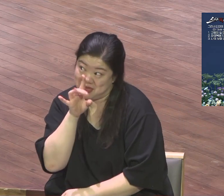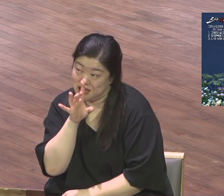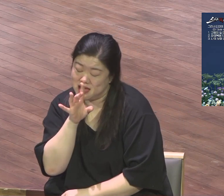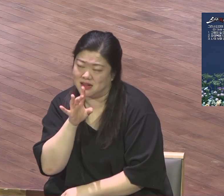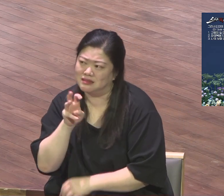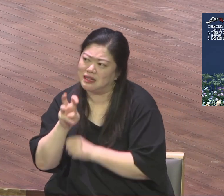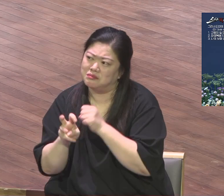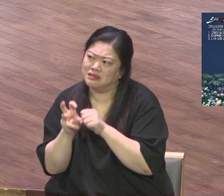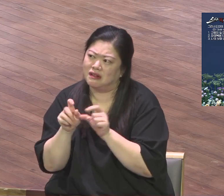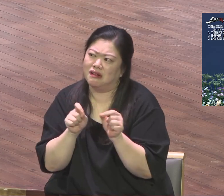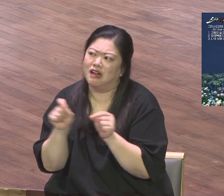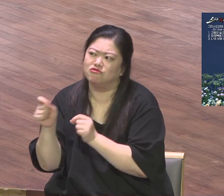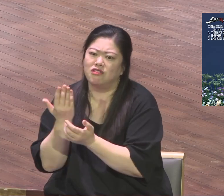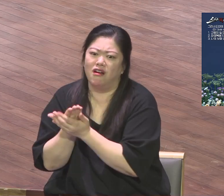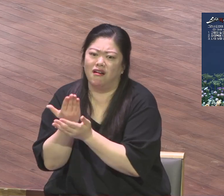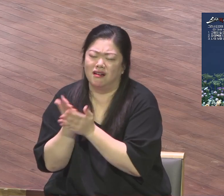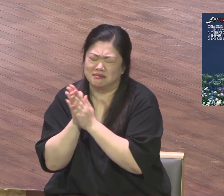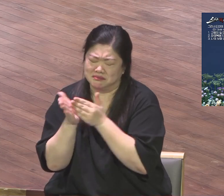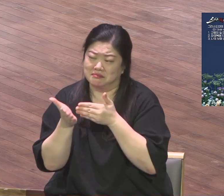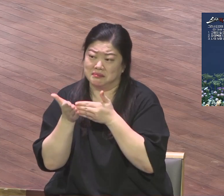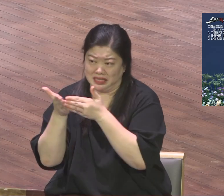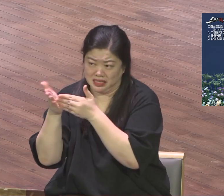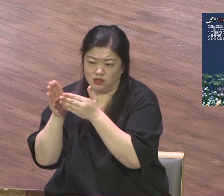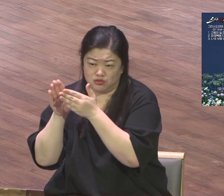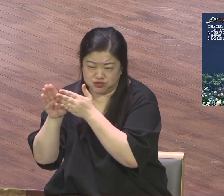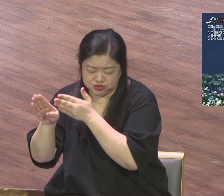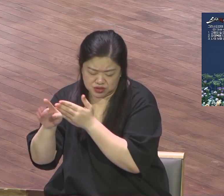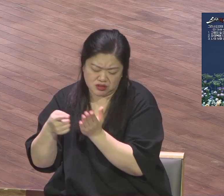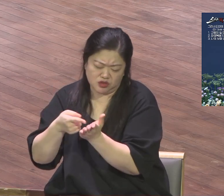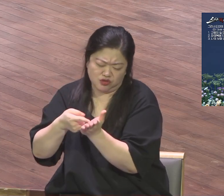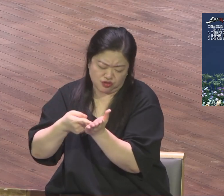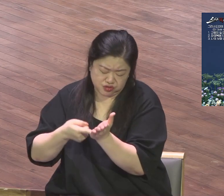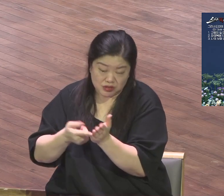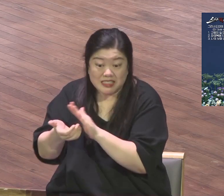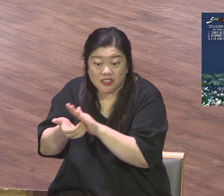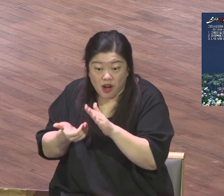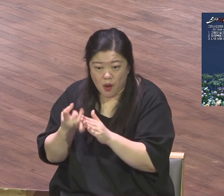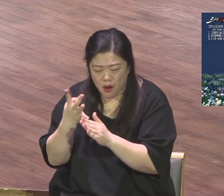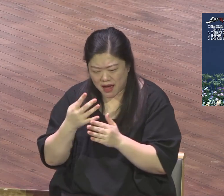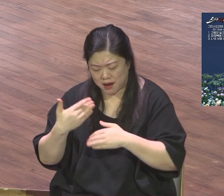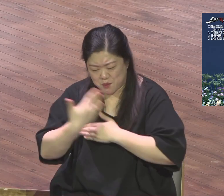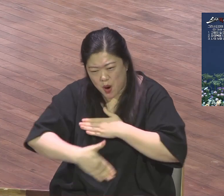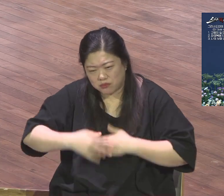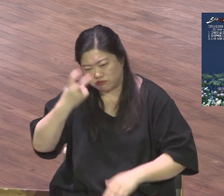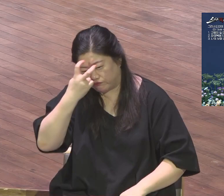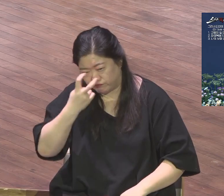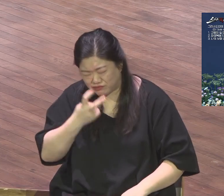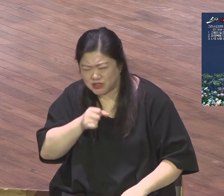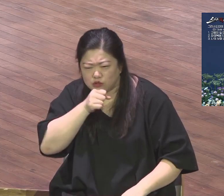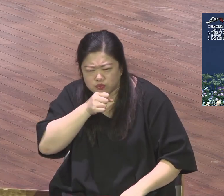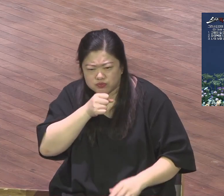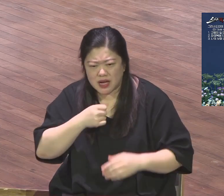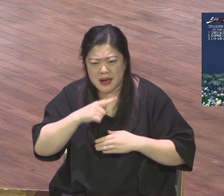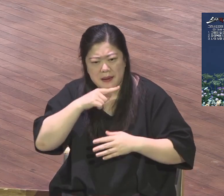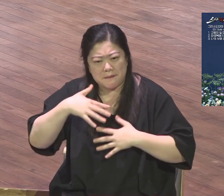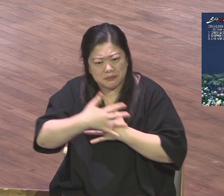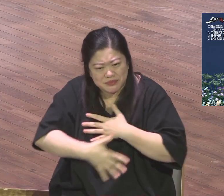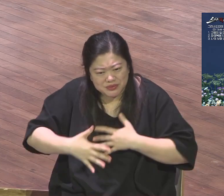그런데 상황이 안 좋았어요. 수술 전에 여러 가지 검사를 하고 수치가 나오고